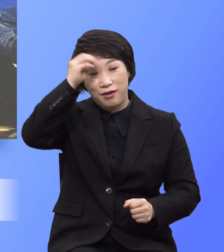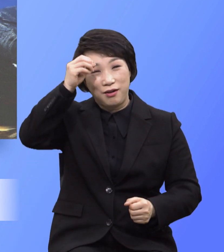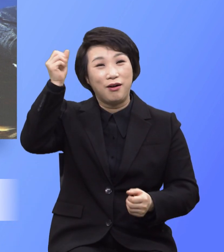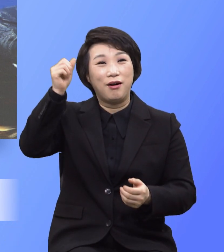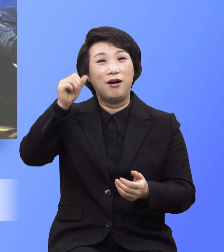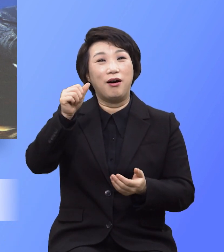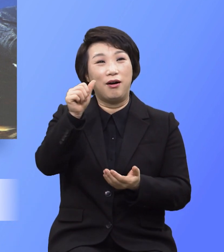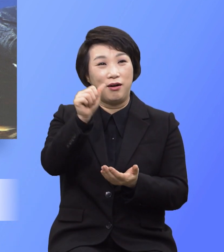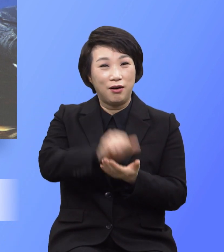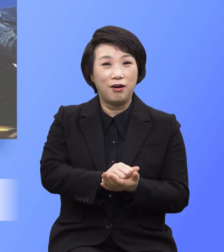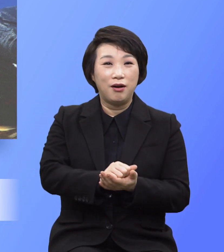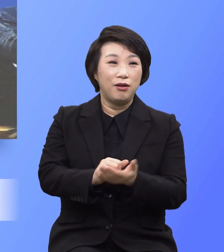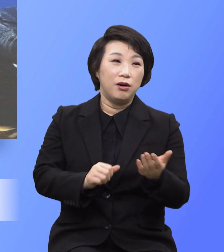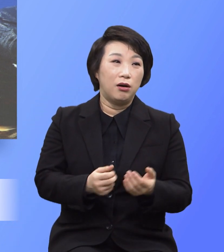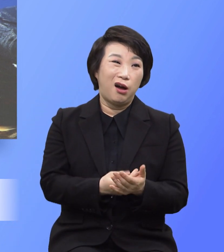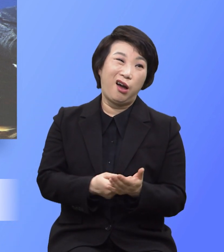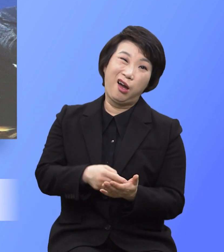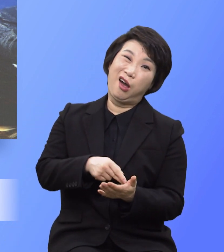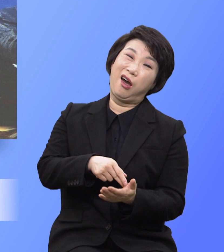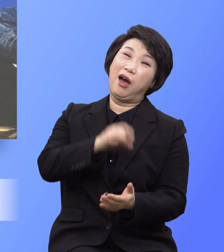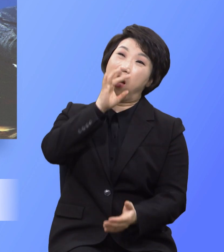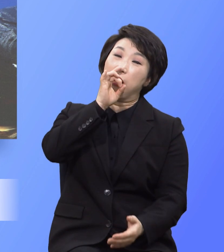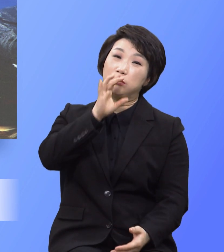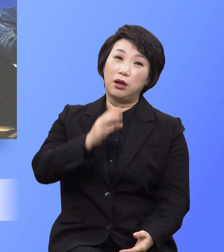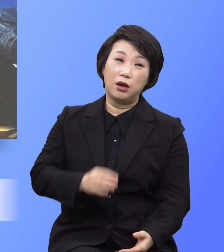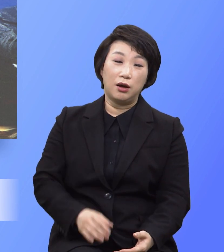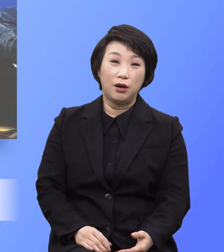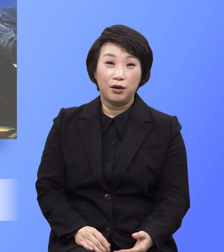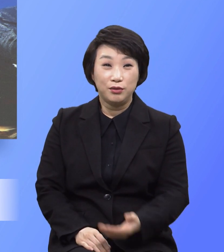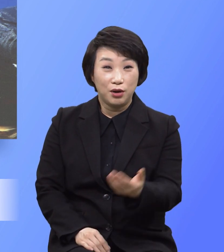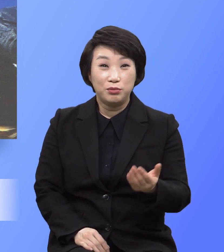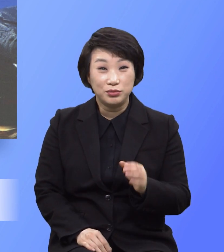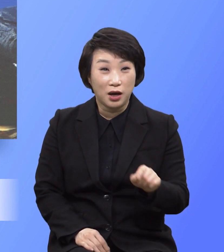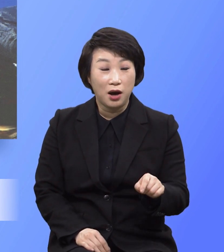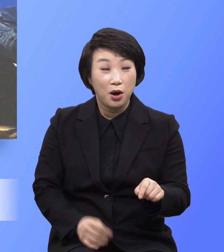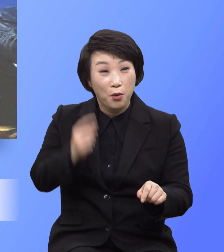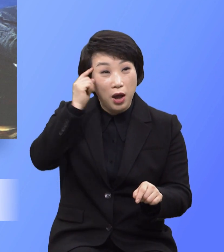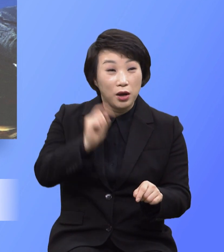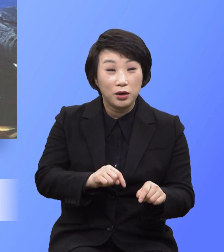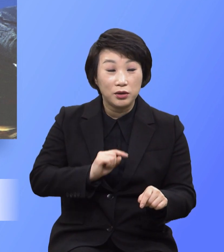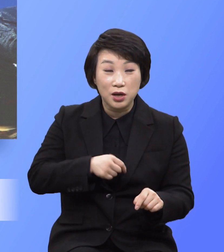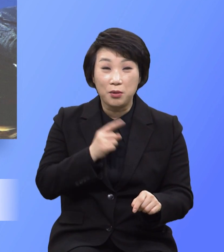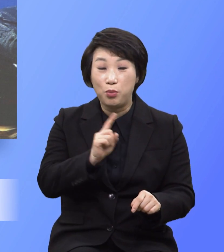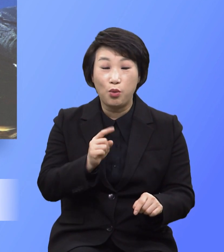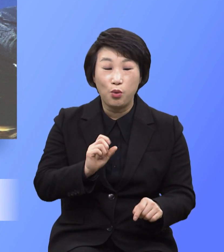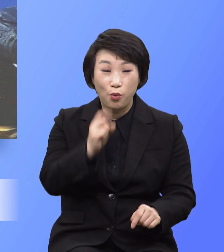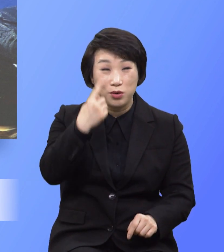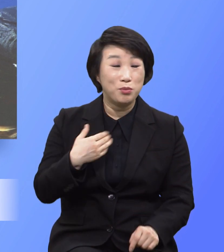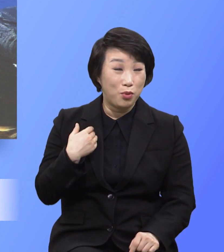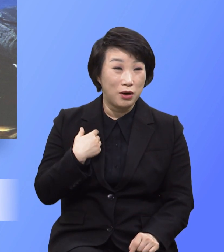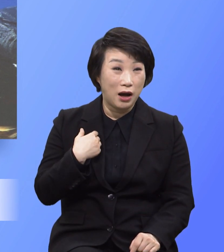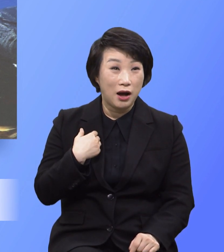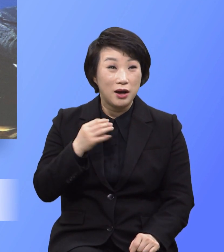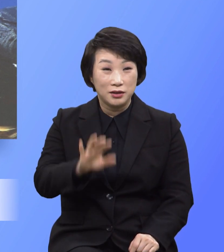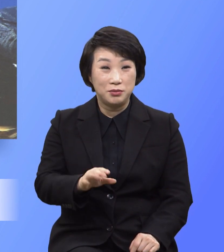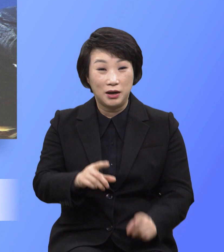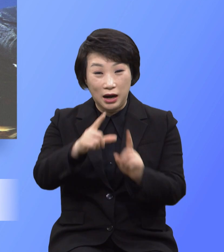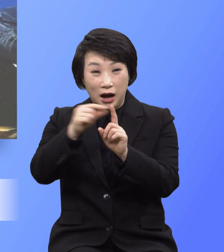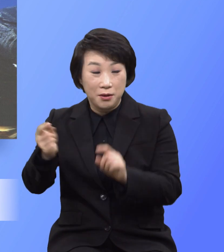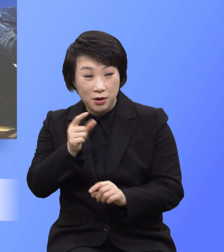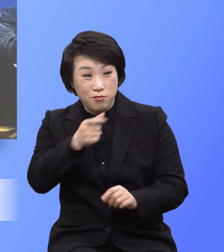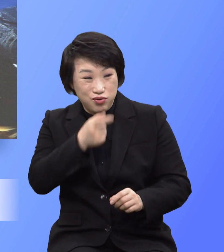나타나서 자빠져서 못 일어나요. 근데 왜 자기는 왜 그런지도 몰라. 그게 막 가이드가 물